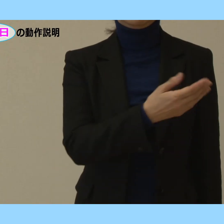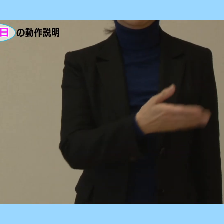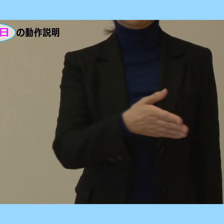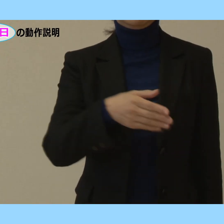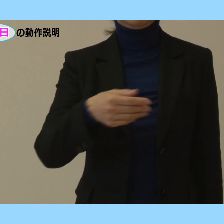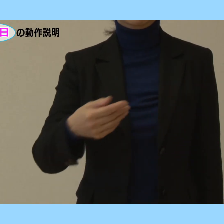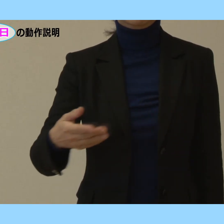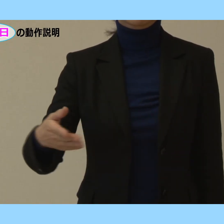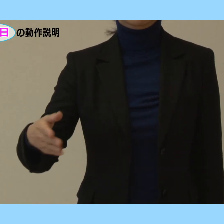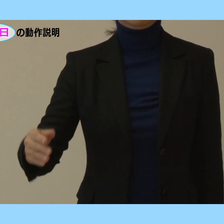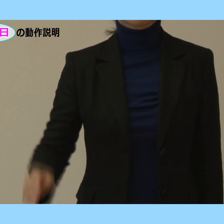れるイメージです。